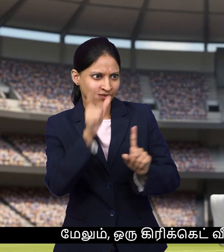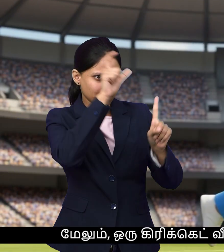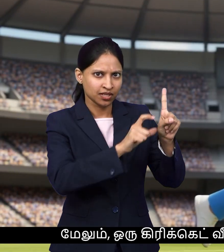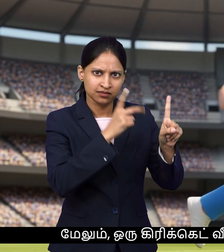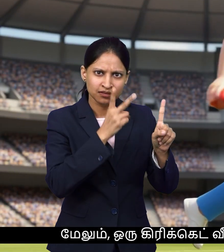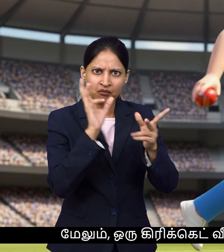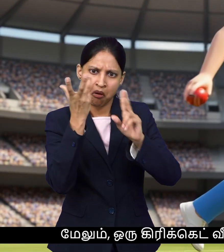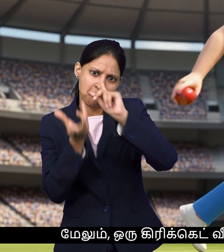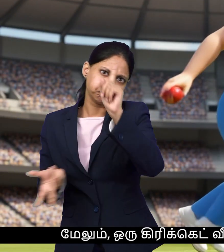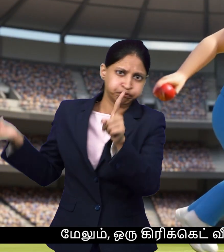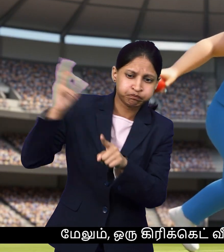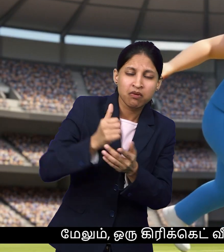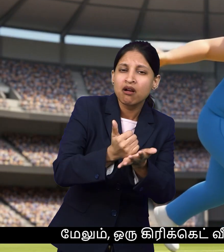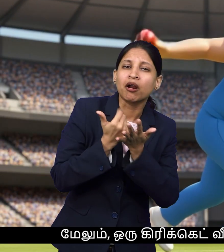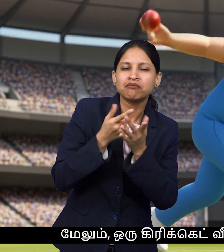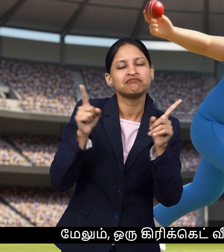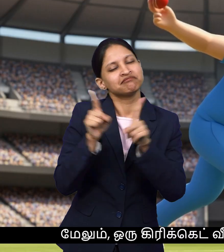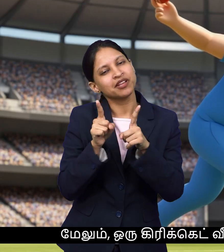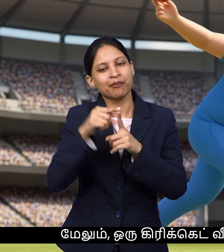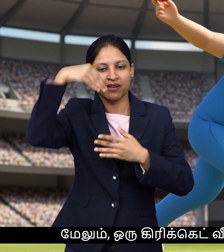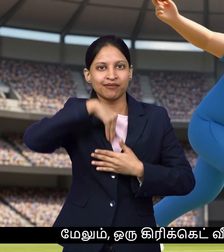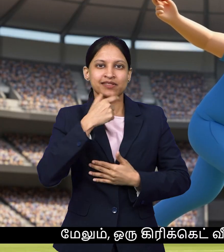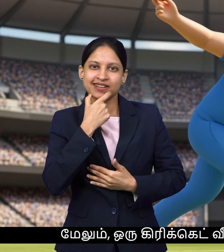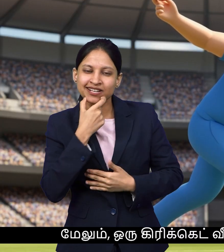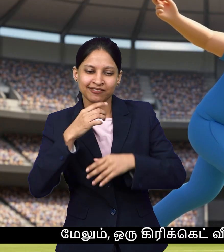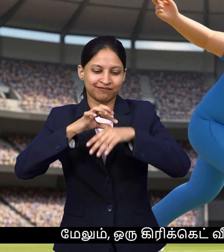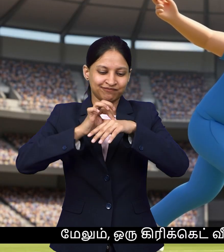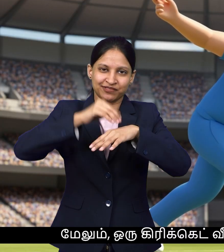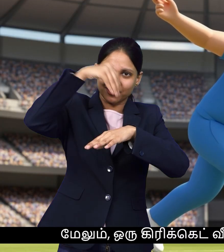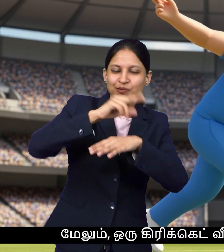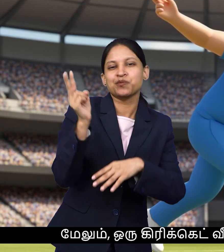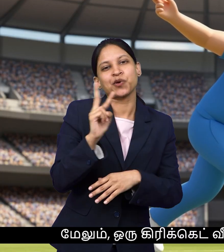மேலும் ஒரு கிரிக்கெட் வீரருக்கு பந்து வீச உதவுகின்றன.